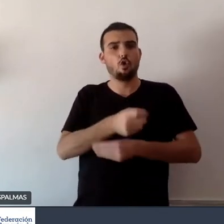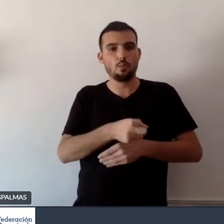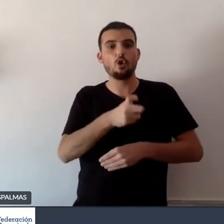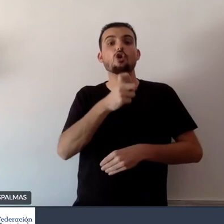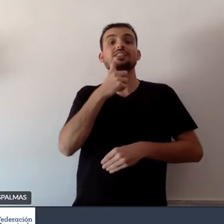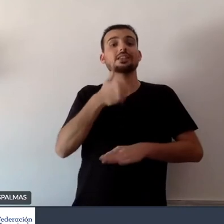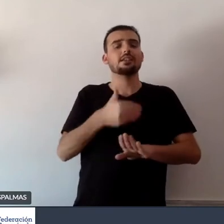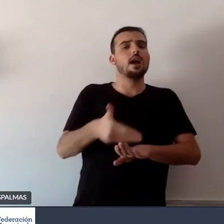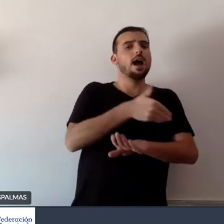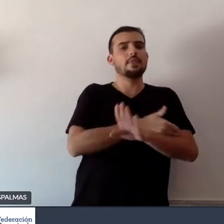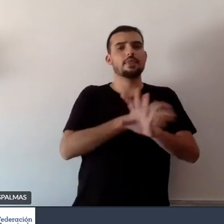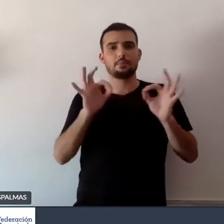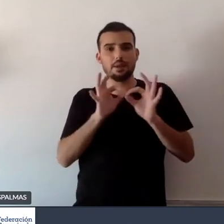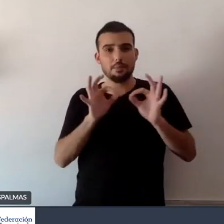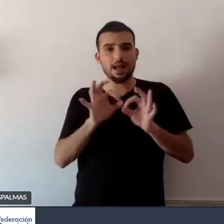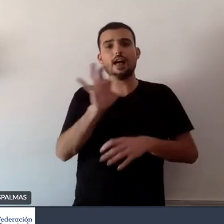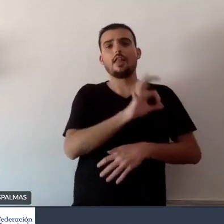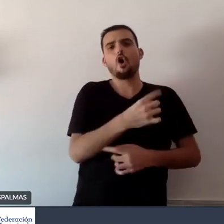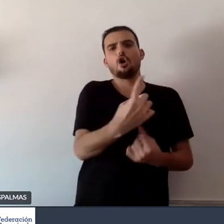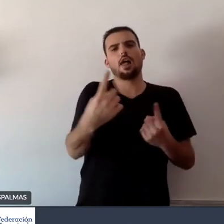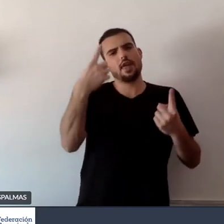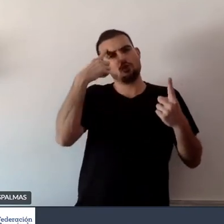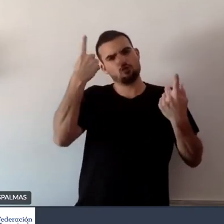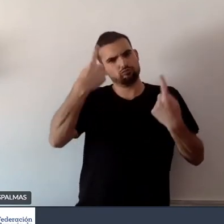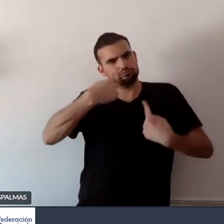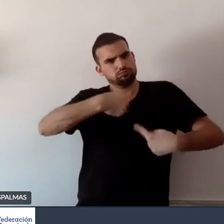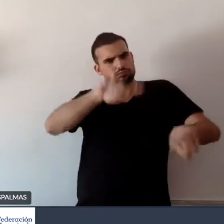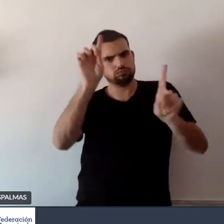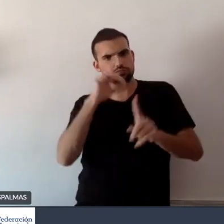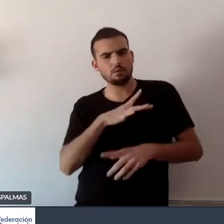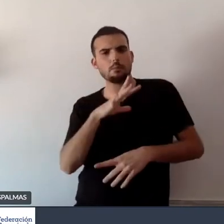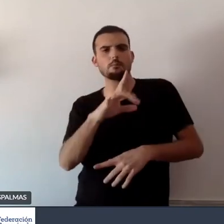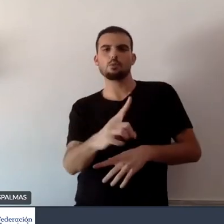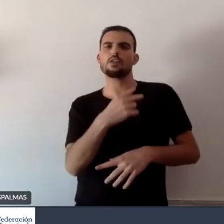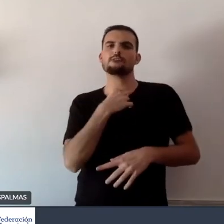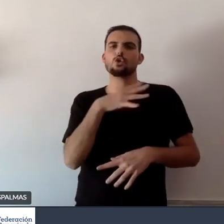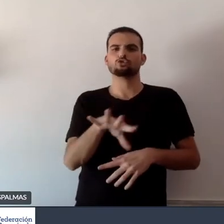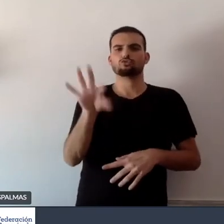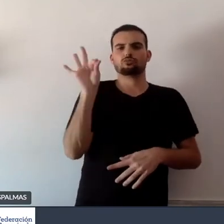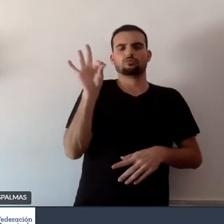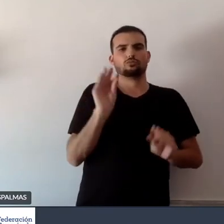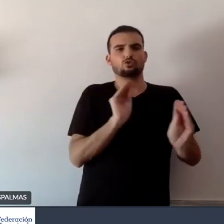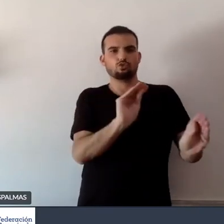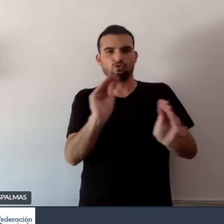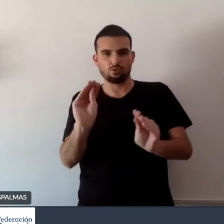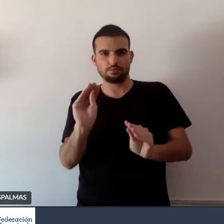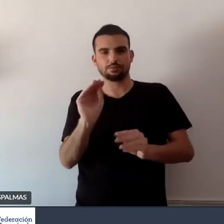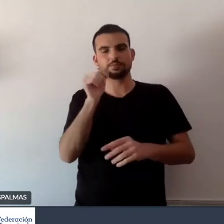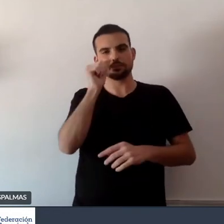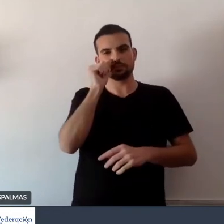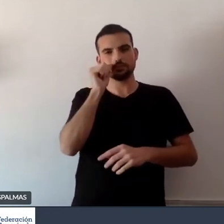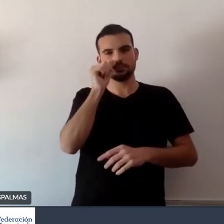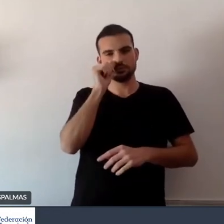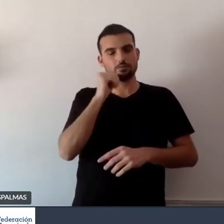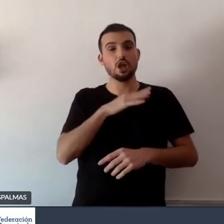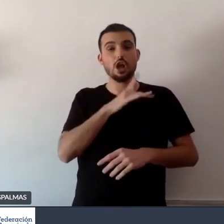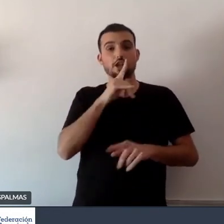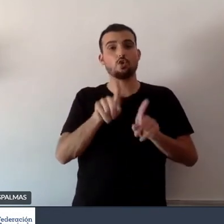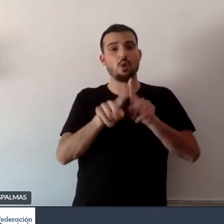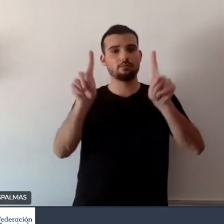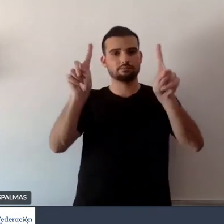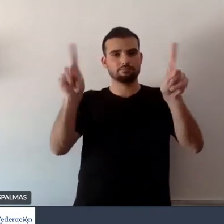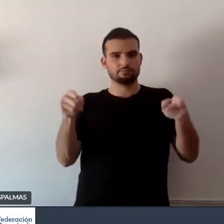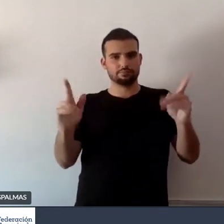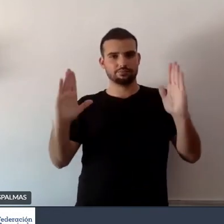si todos nuestros jugadores van a tener la libertad de definir esos últimos segundos. Y aquí me gustaría hacer un pequeño inciso para saber que a la hora de